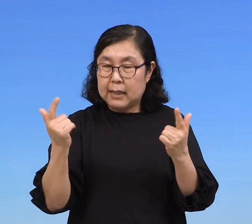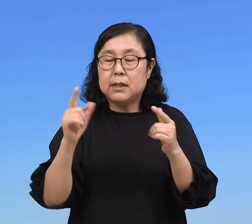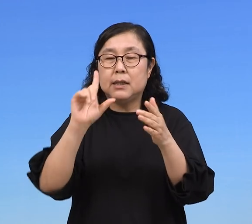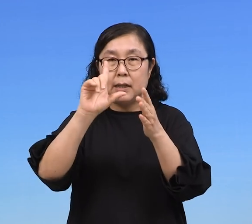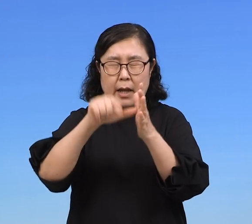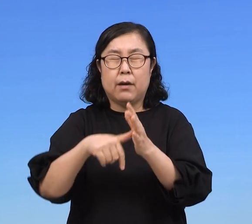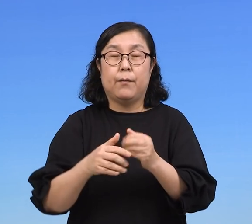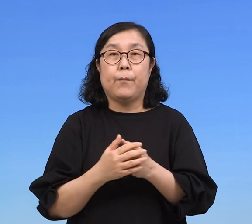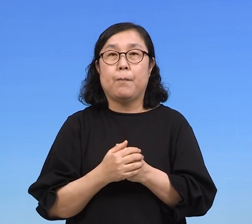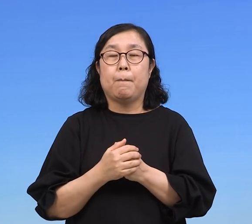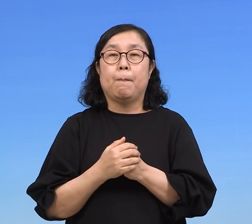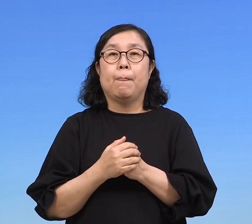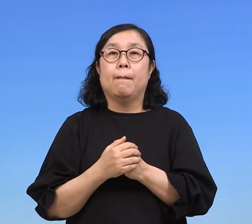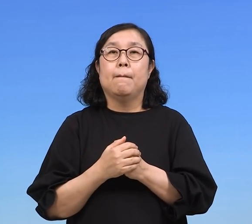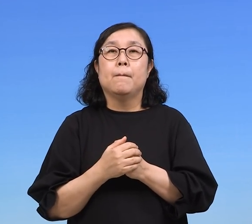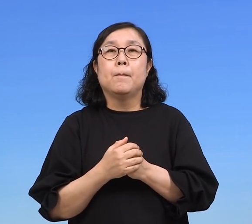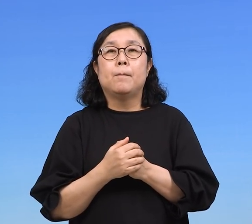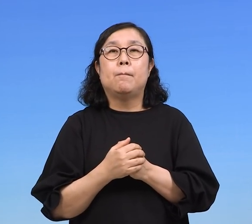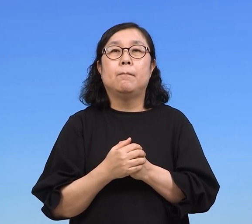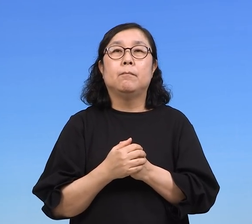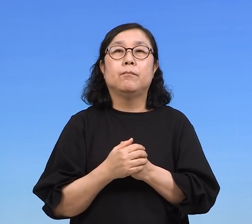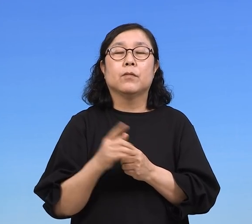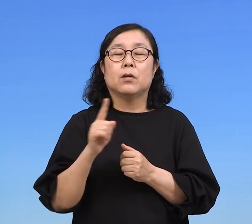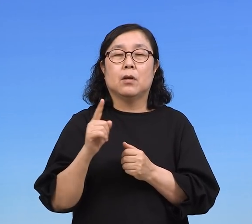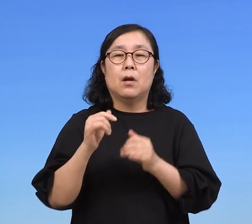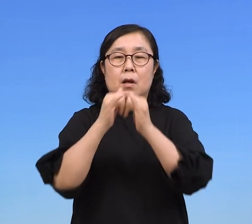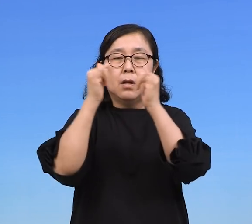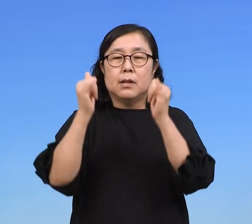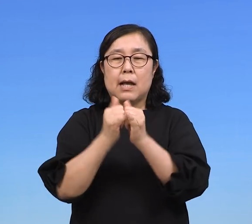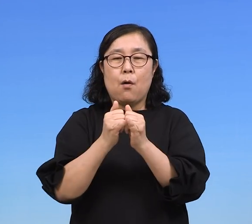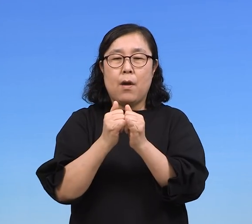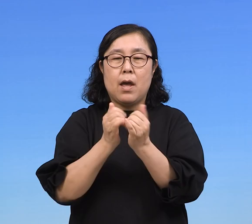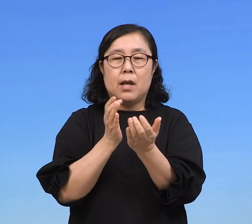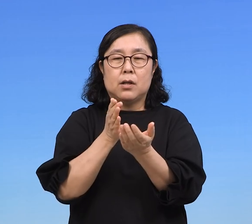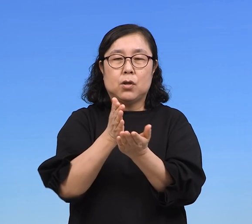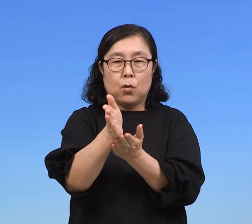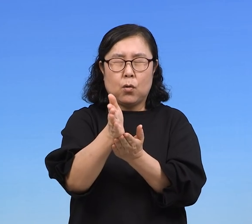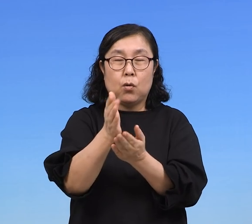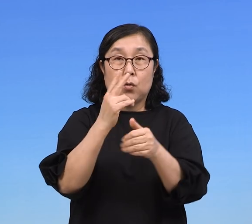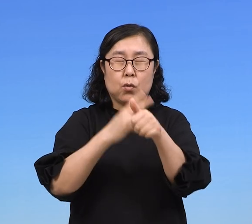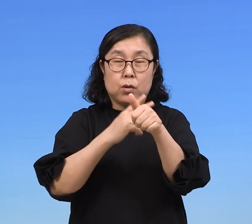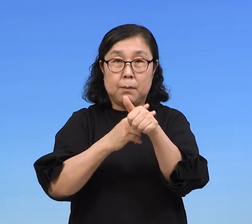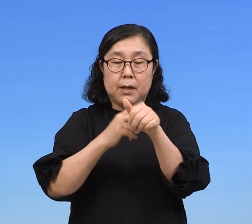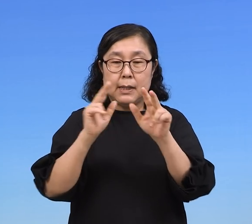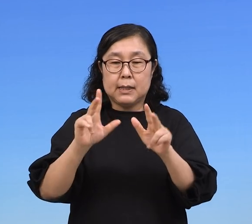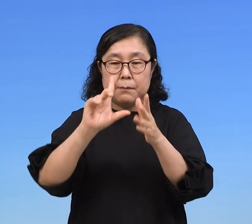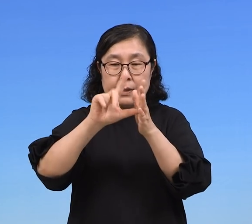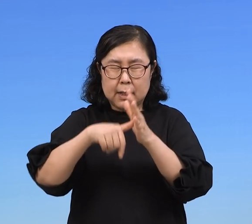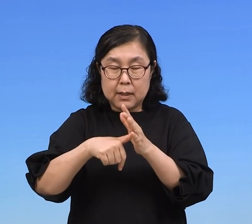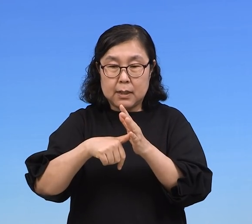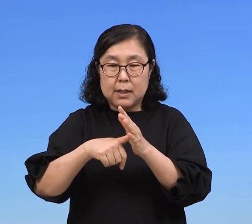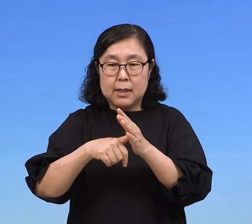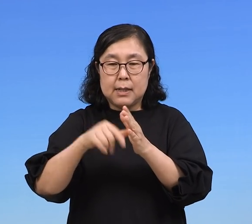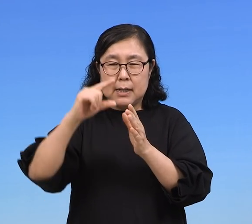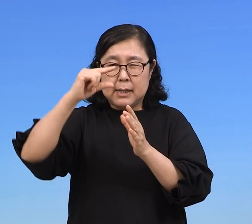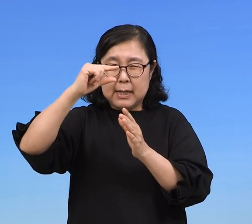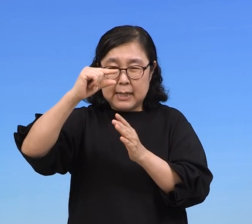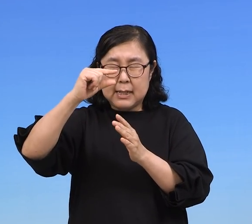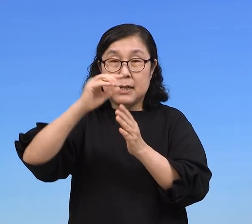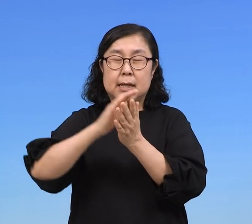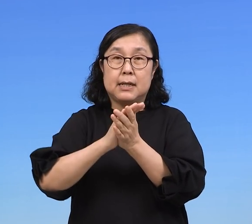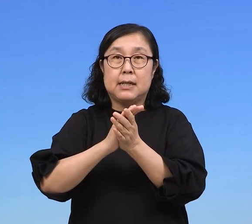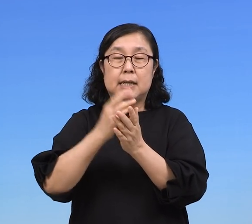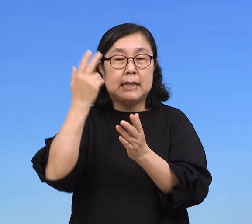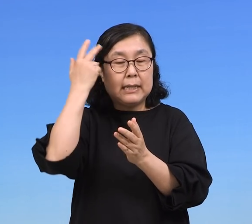참 인상적이었습니다. 그리고 어떤 그 사회학교 교수님이 이런 말을 했습니다. 지금 시대는